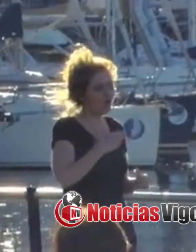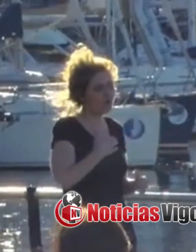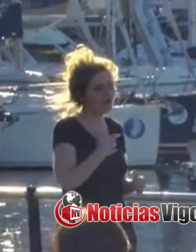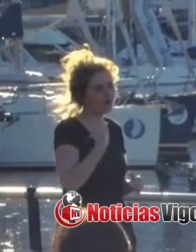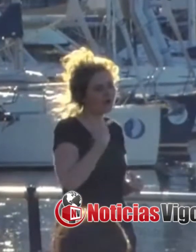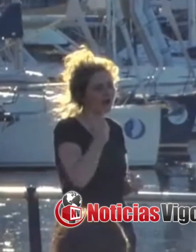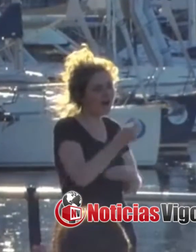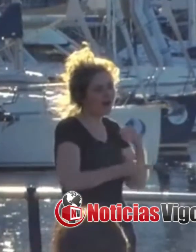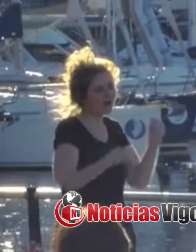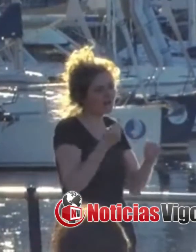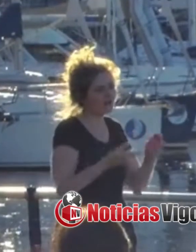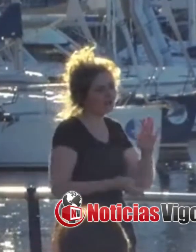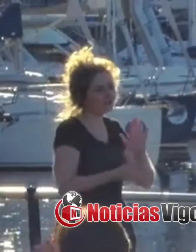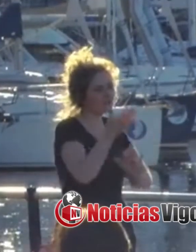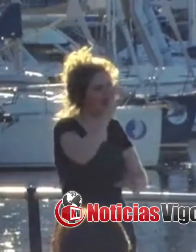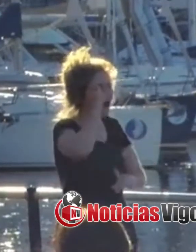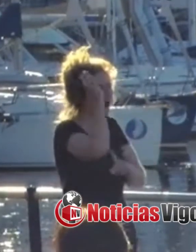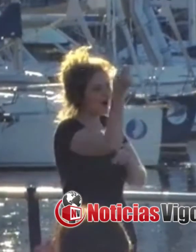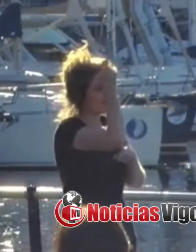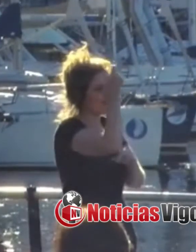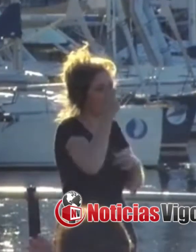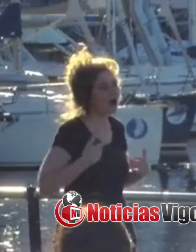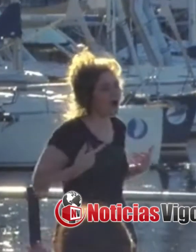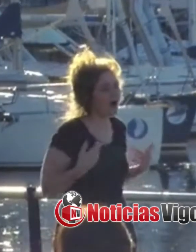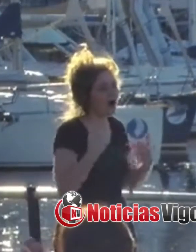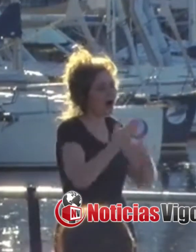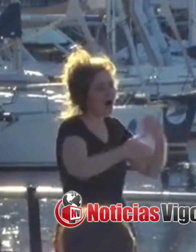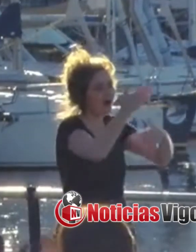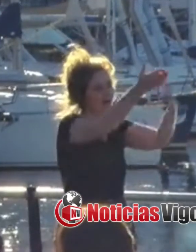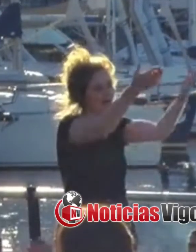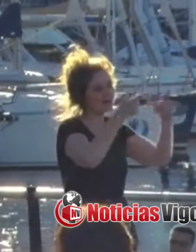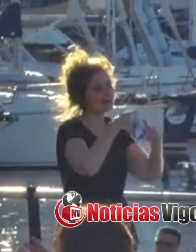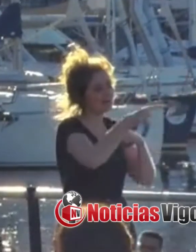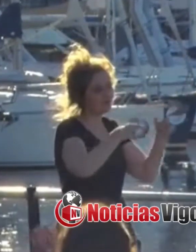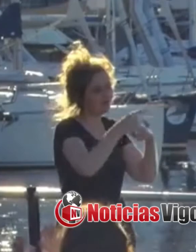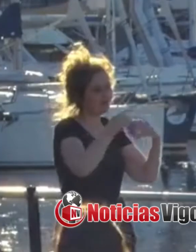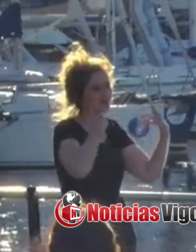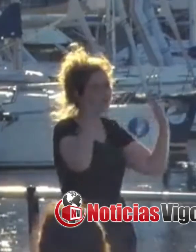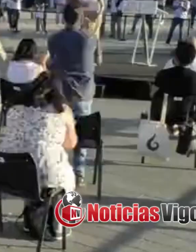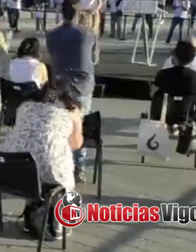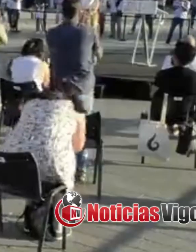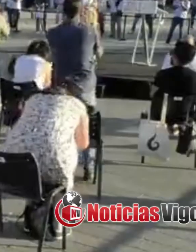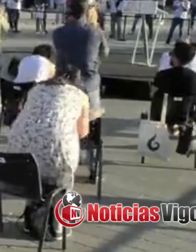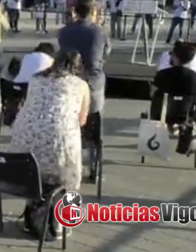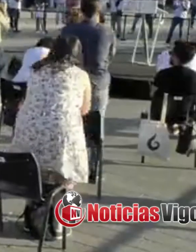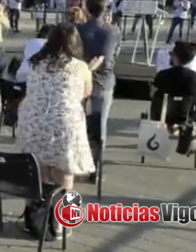e imos a ir a conquistalo. Adiante co BNG. Gracias.